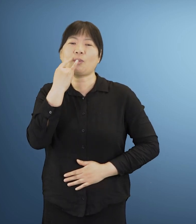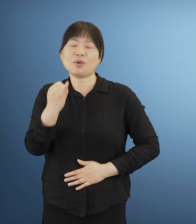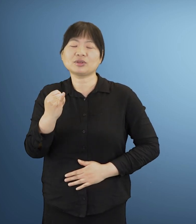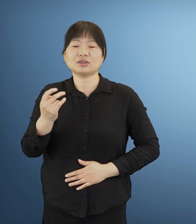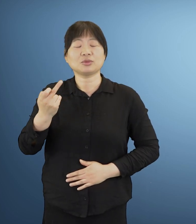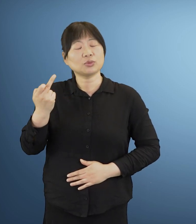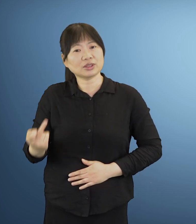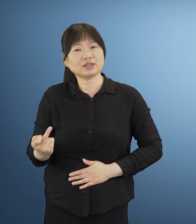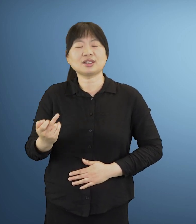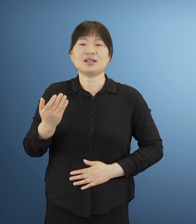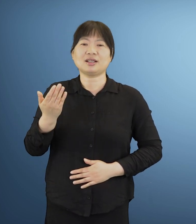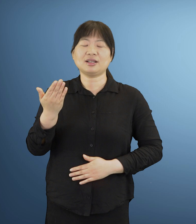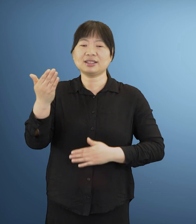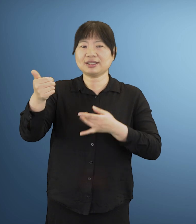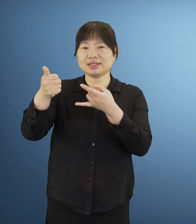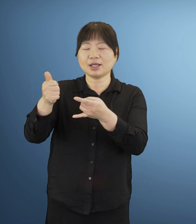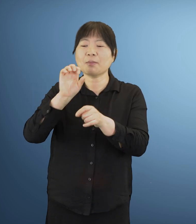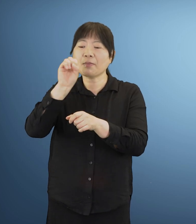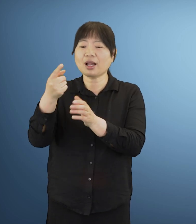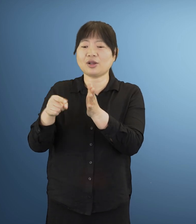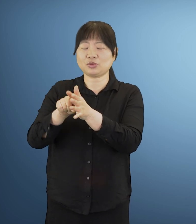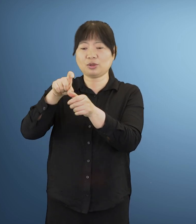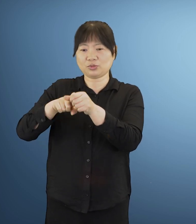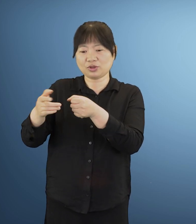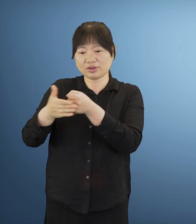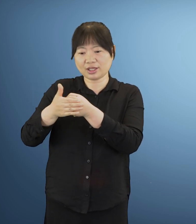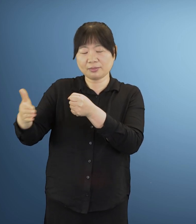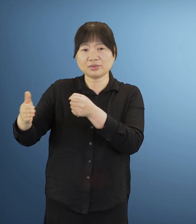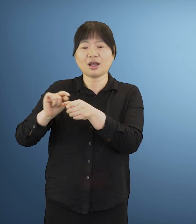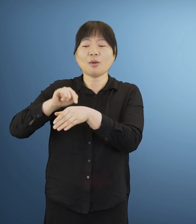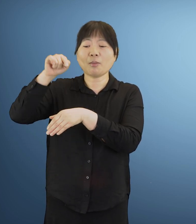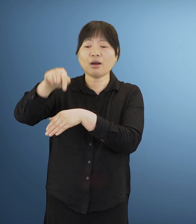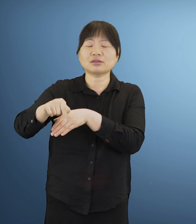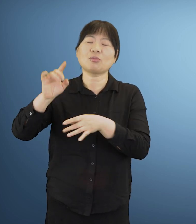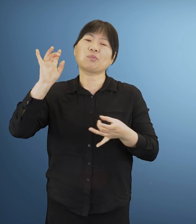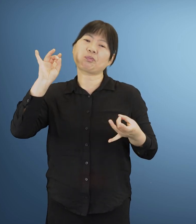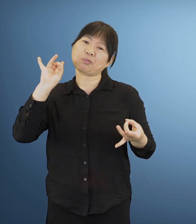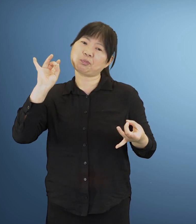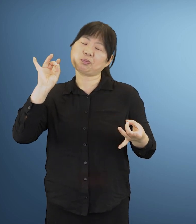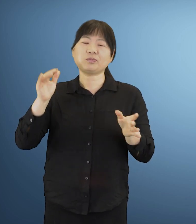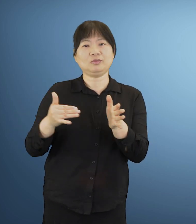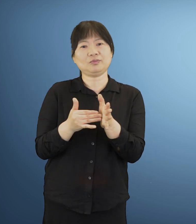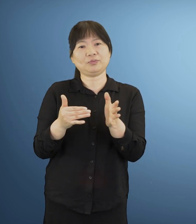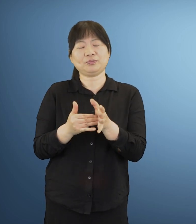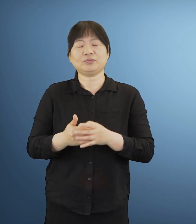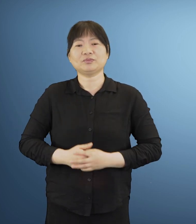동생들이 당신께 말하려고 밖에 서 있나이다. 여러분,